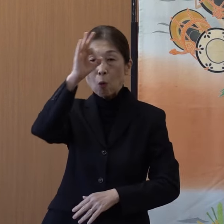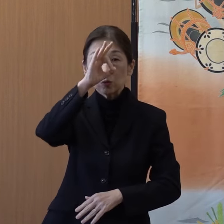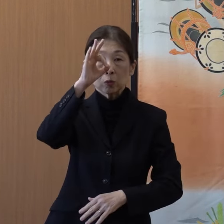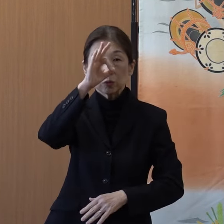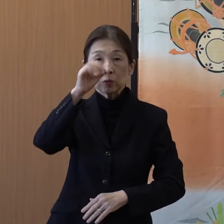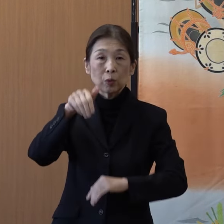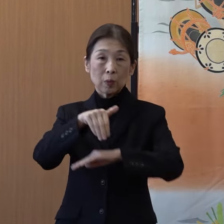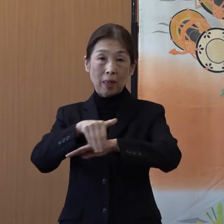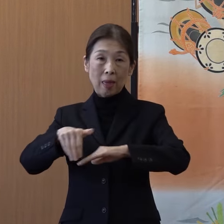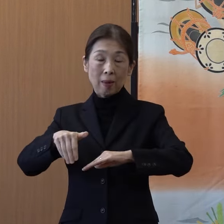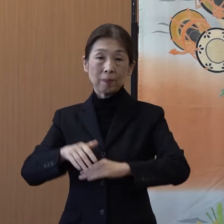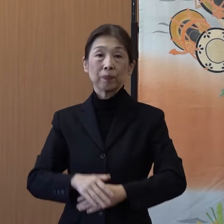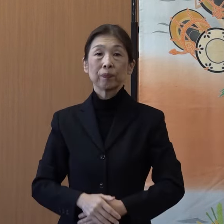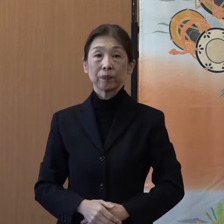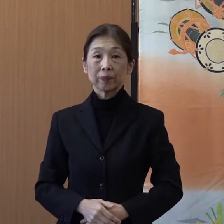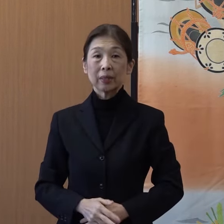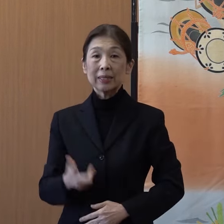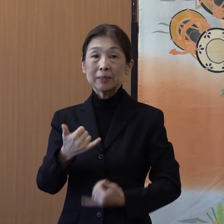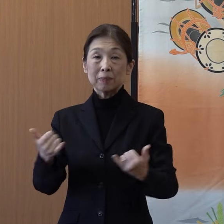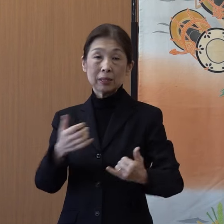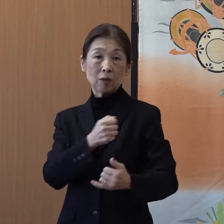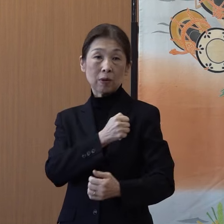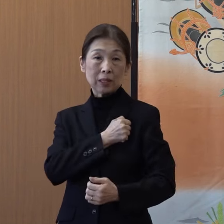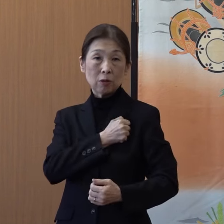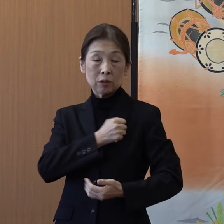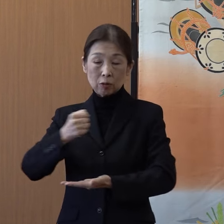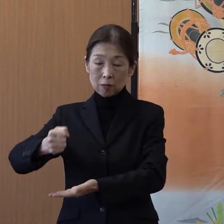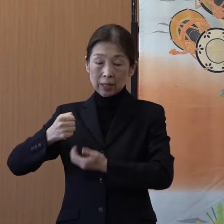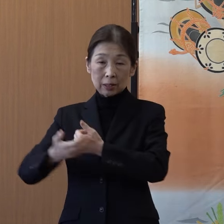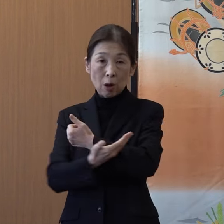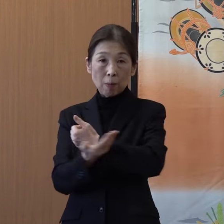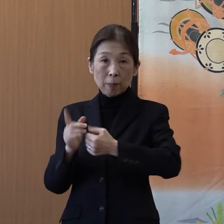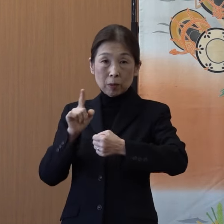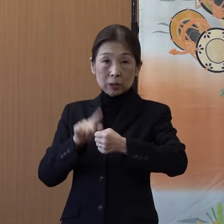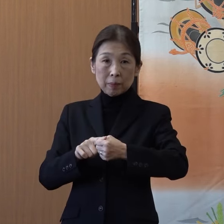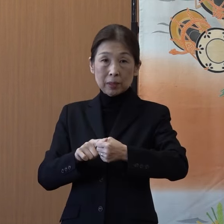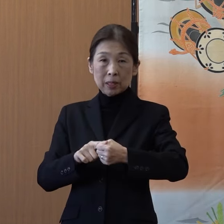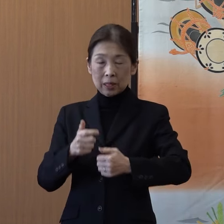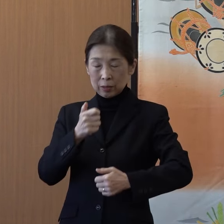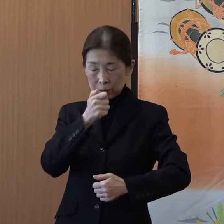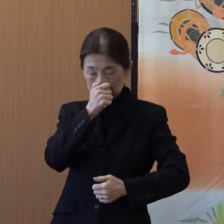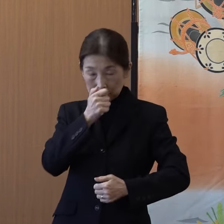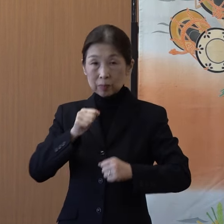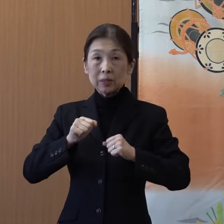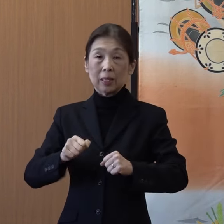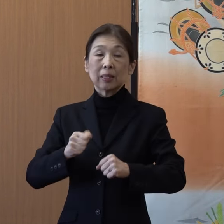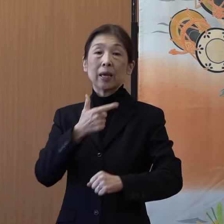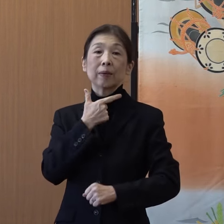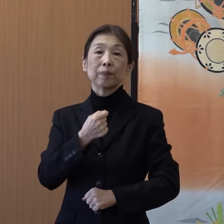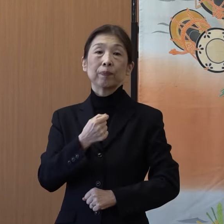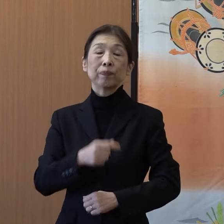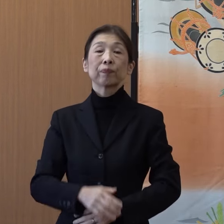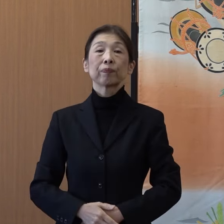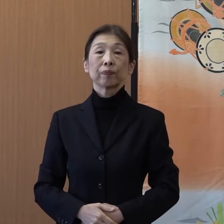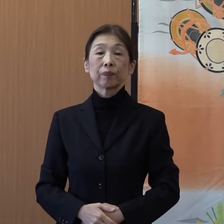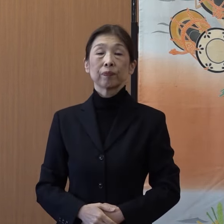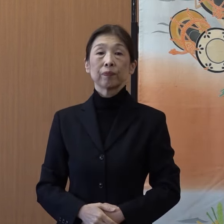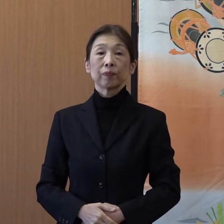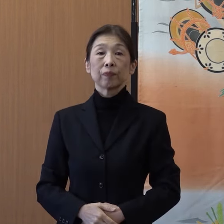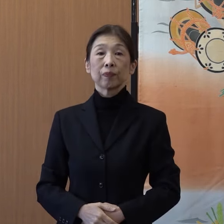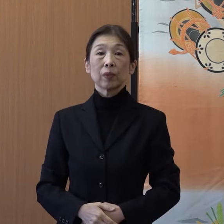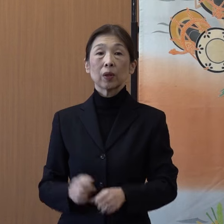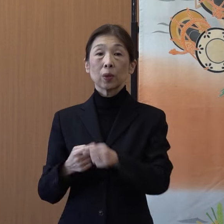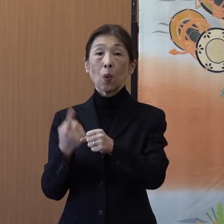。市民の生命と財産を守るため万全を期してまいります。加えて昨